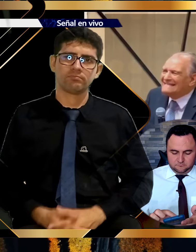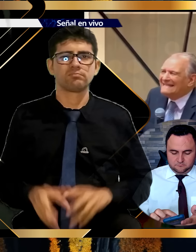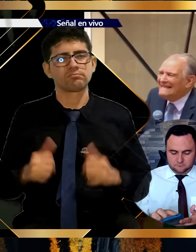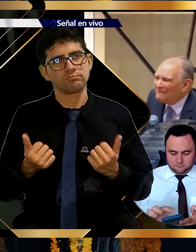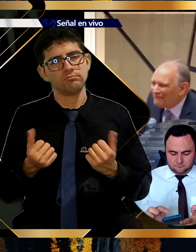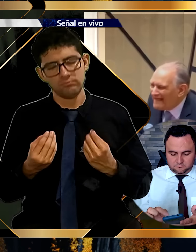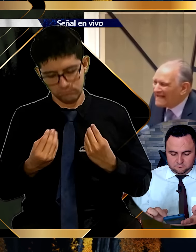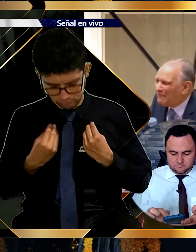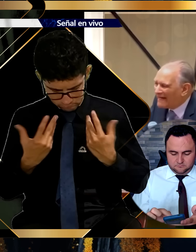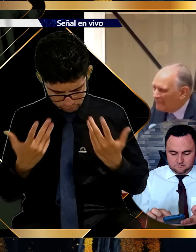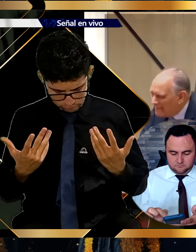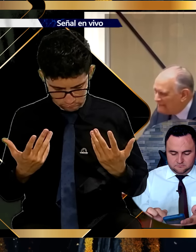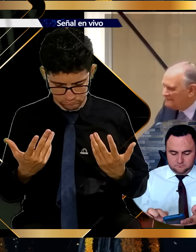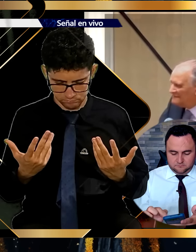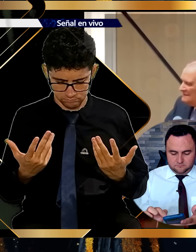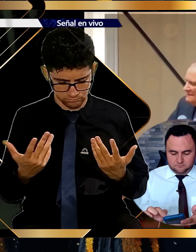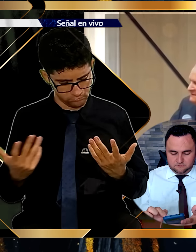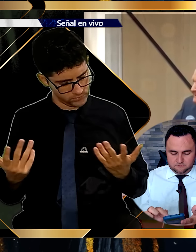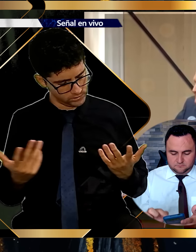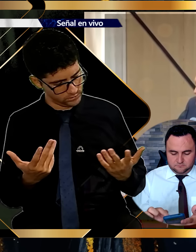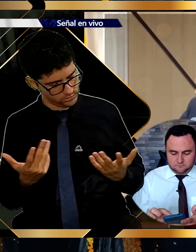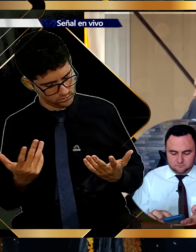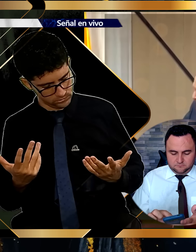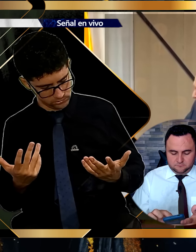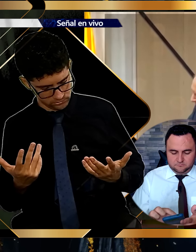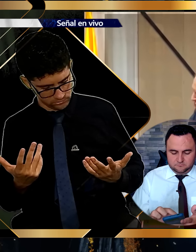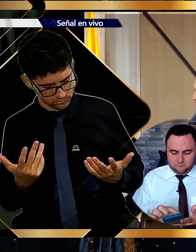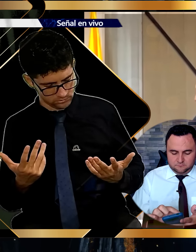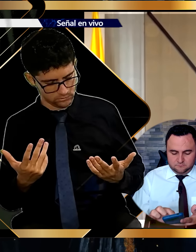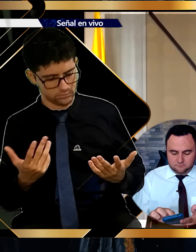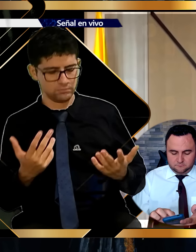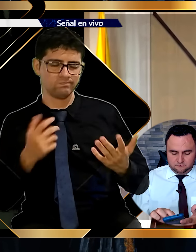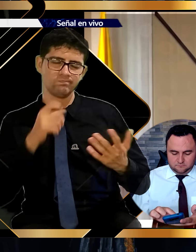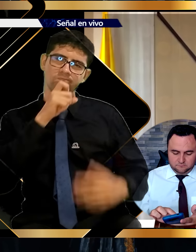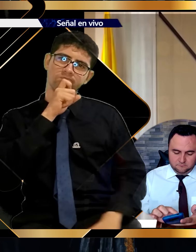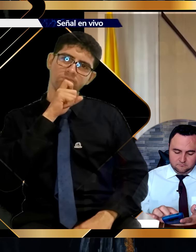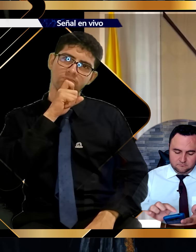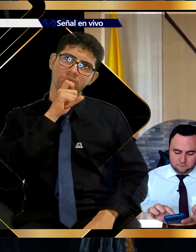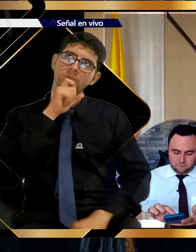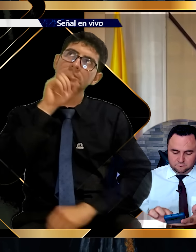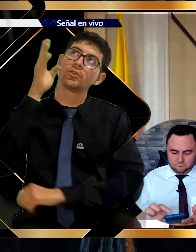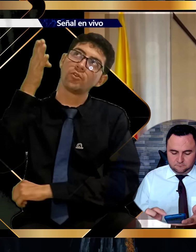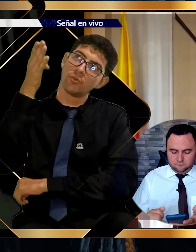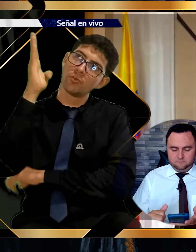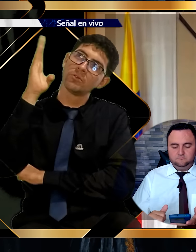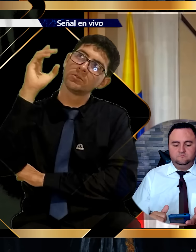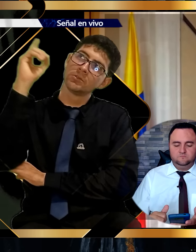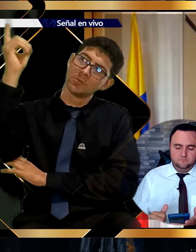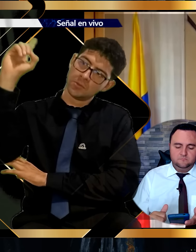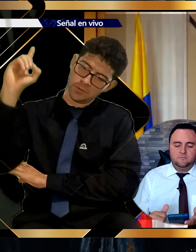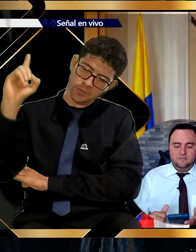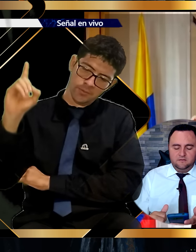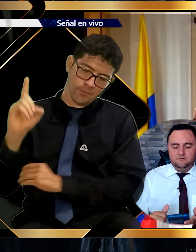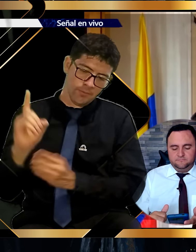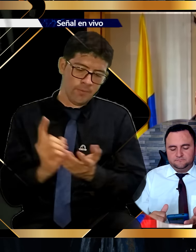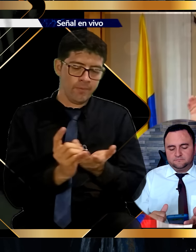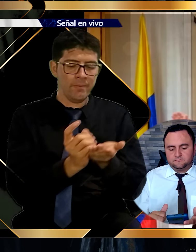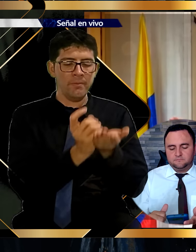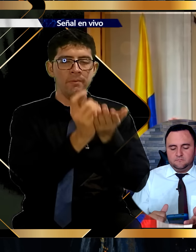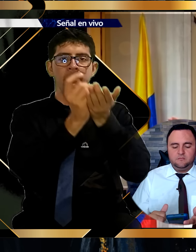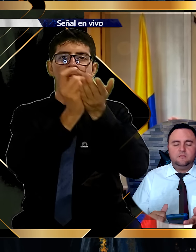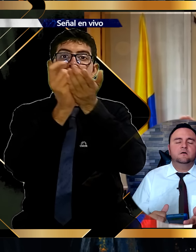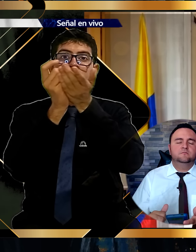¿qué significa para mí saber que Cristo puede venir? Claro que nos hemos inventado un poco de